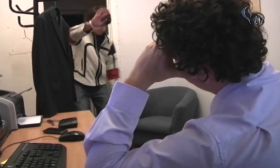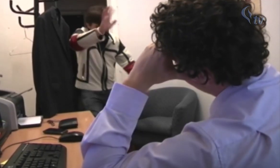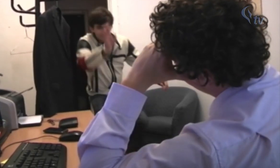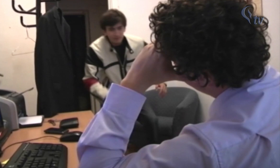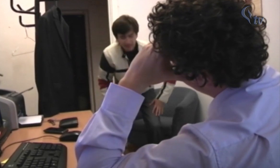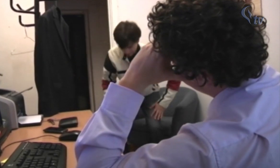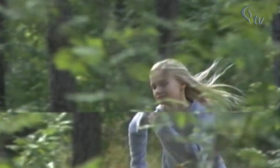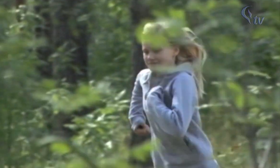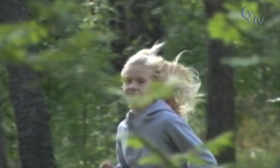Tere!